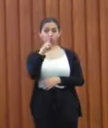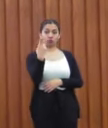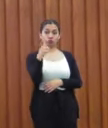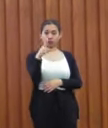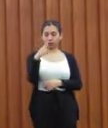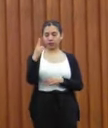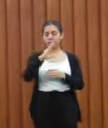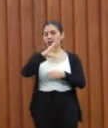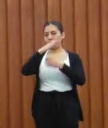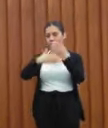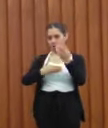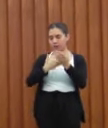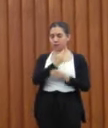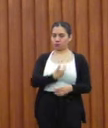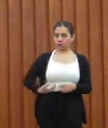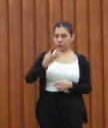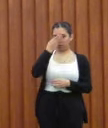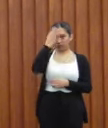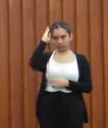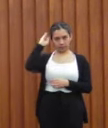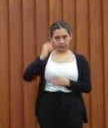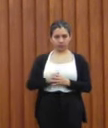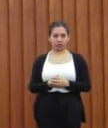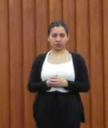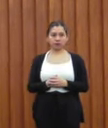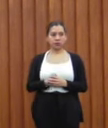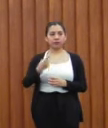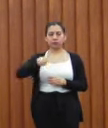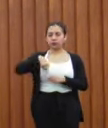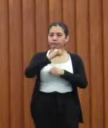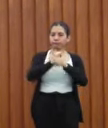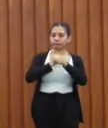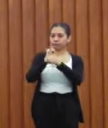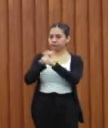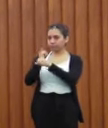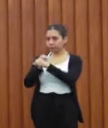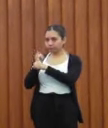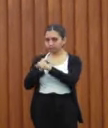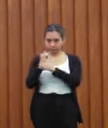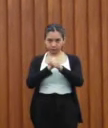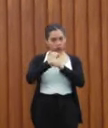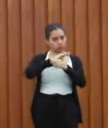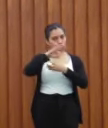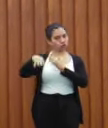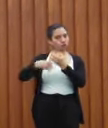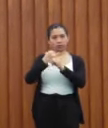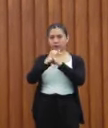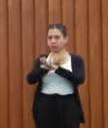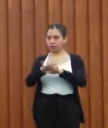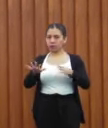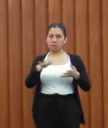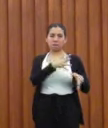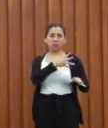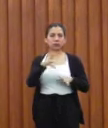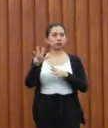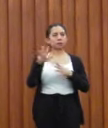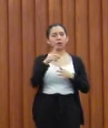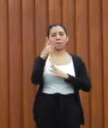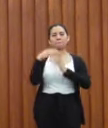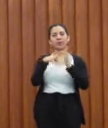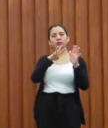2018. Nosotros hemos venido recabando esta información desde finales de los 90,